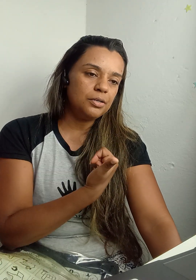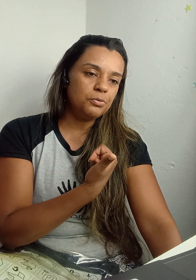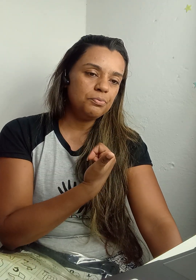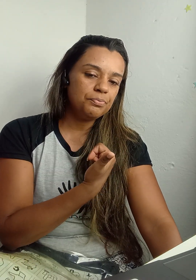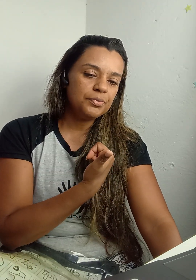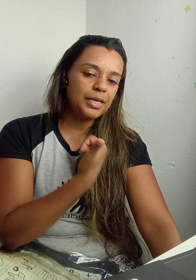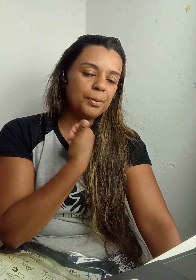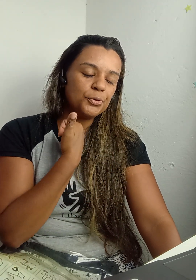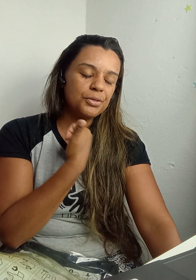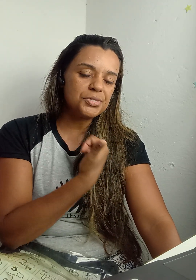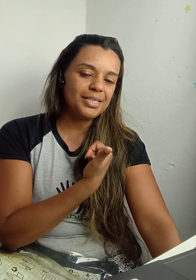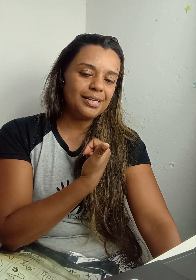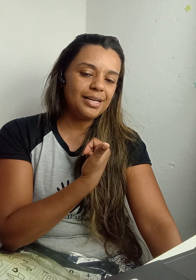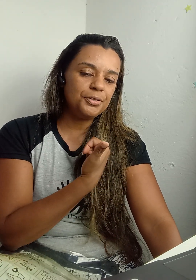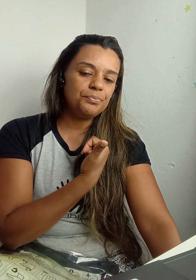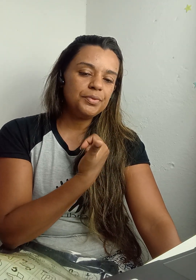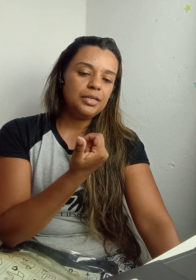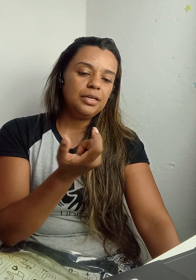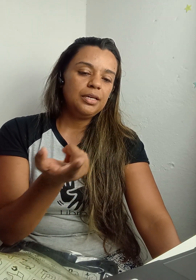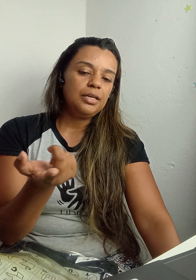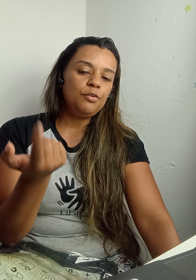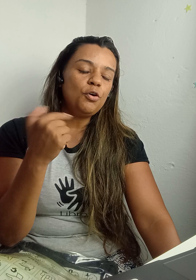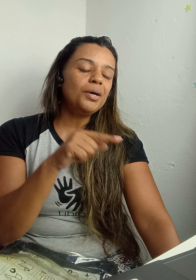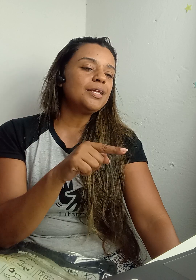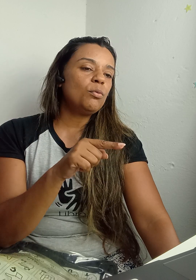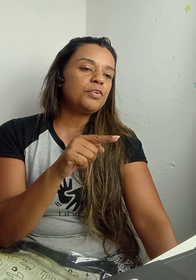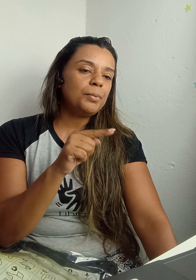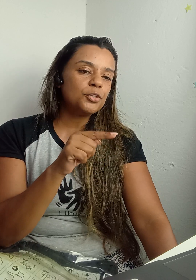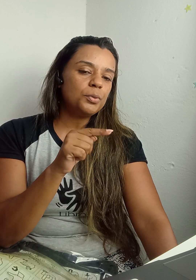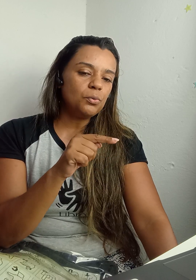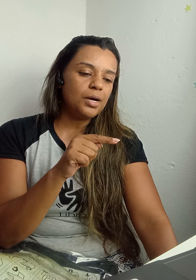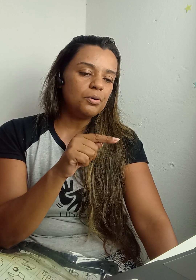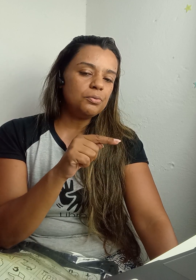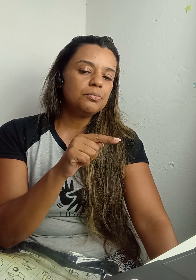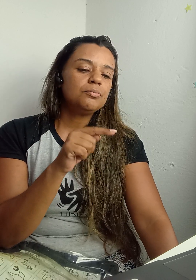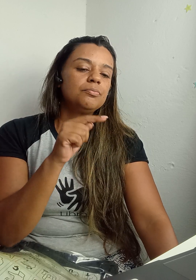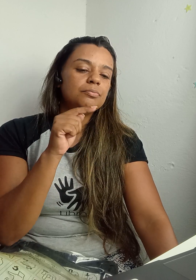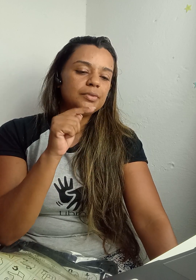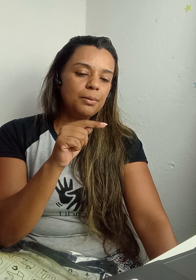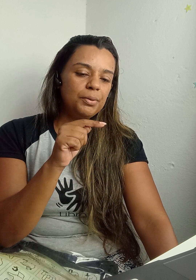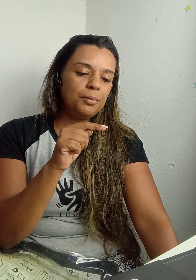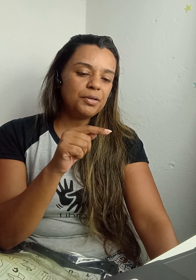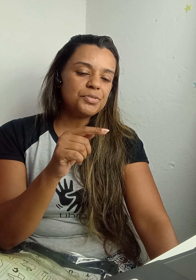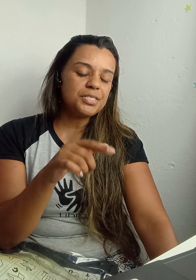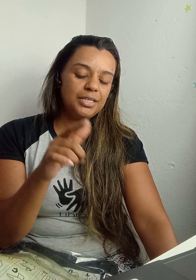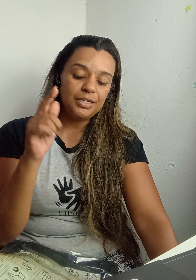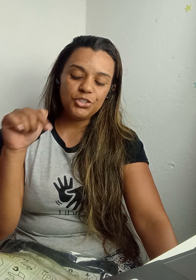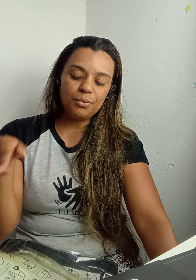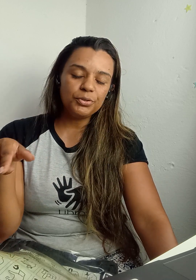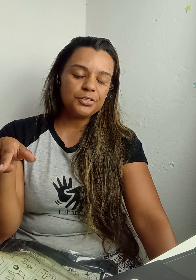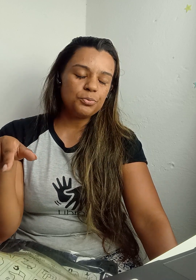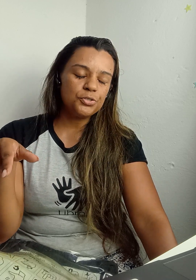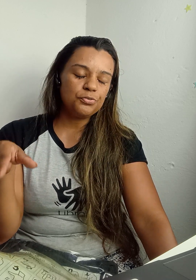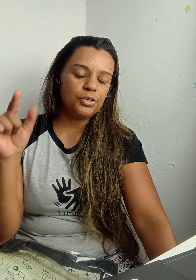mão, que é para montar o sinalário, e vou mandar o alfabeto manual, também para você já montar seu portfólio